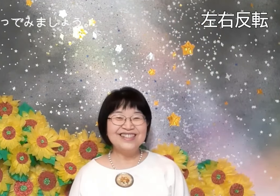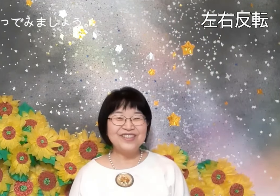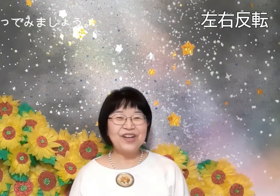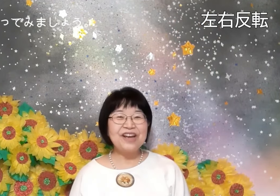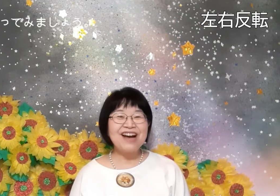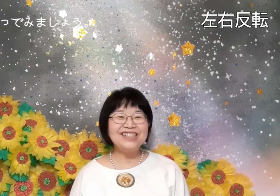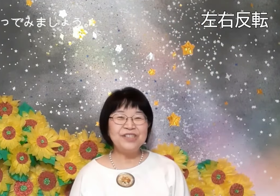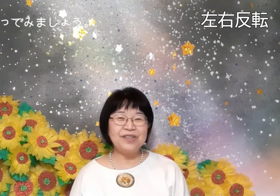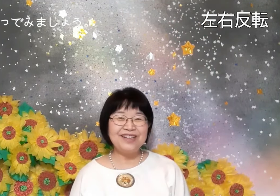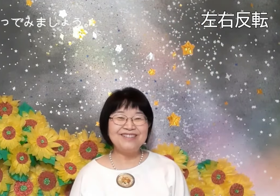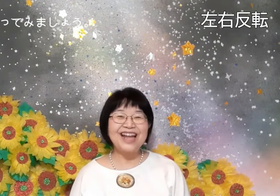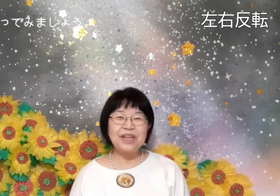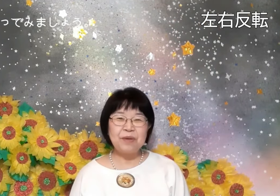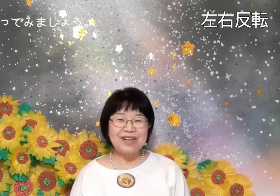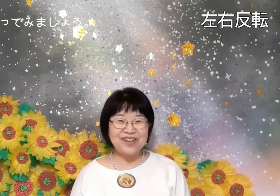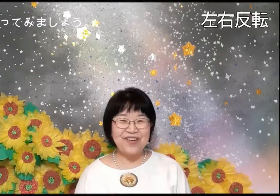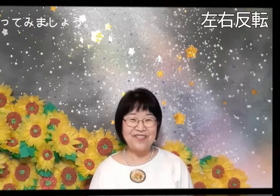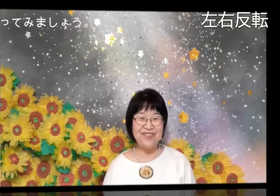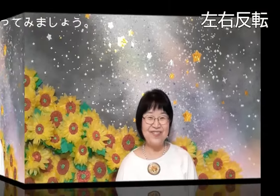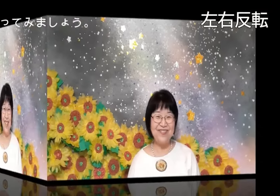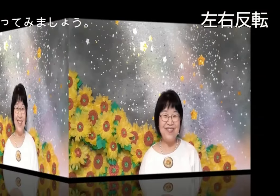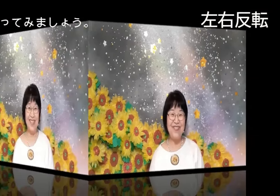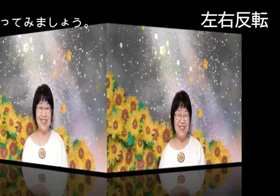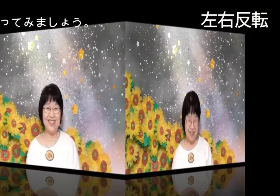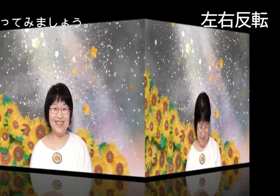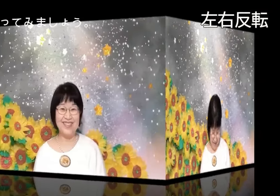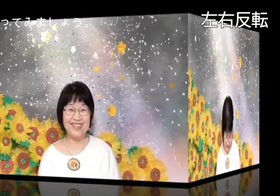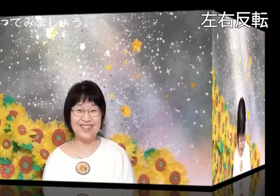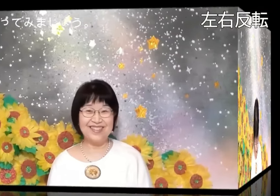それでは一緒に歌ってみましょう。